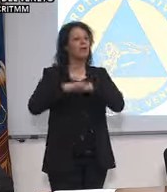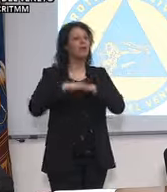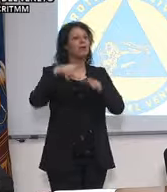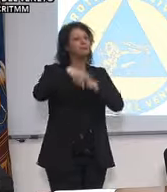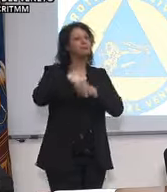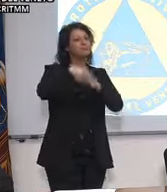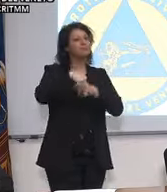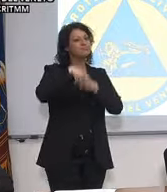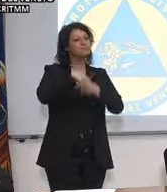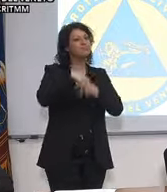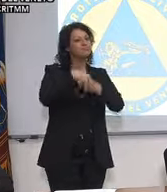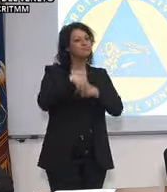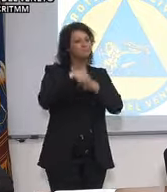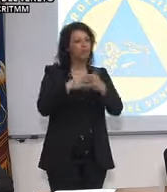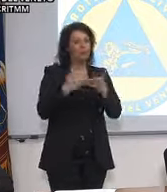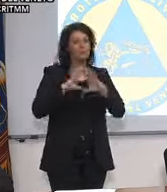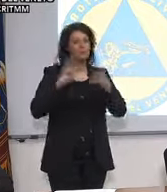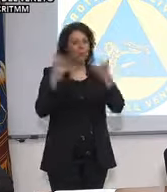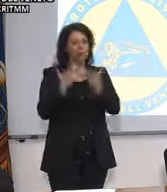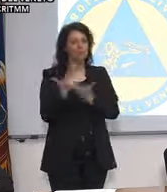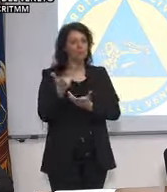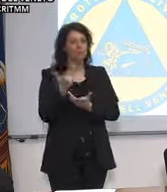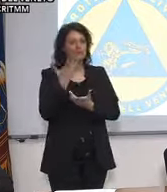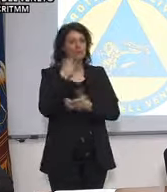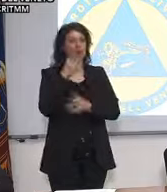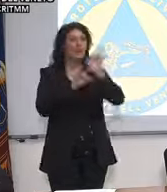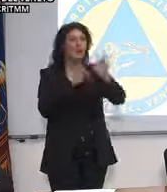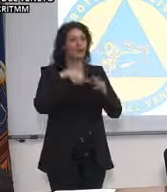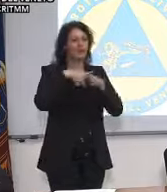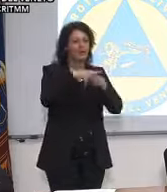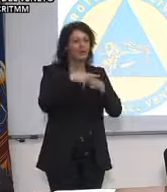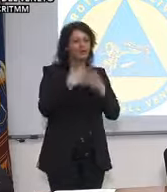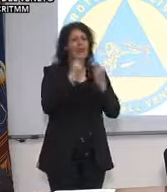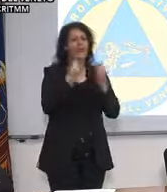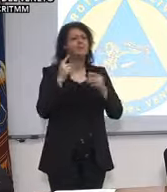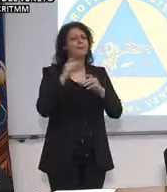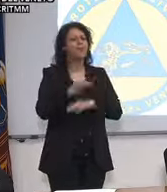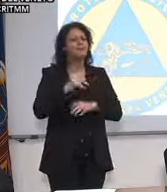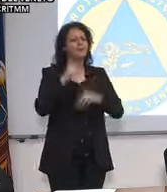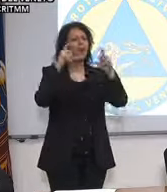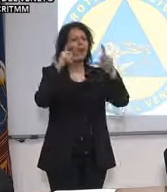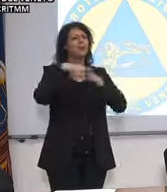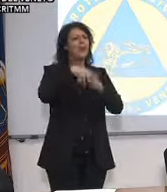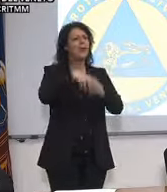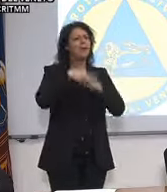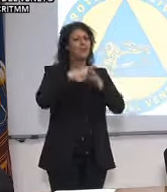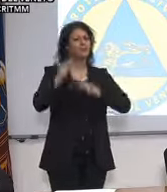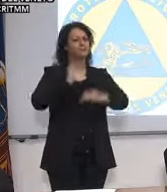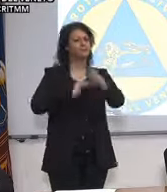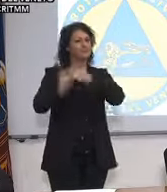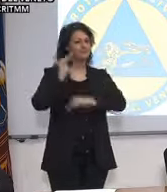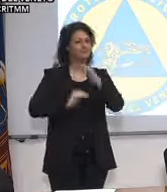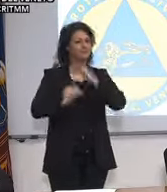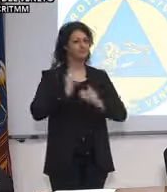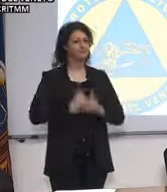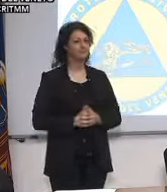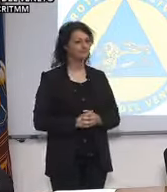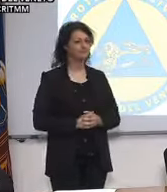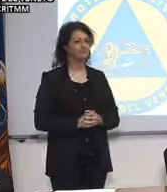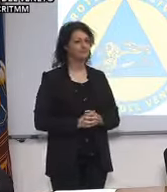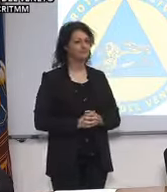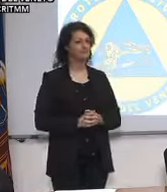un mondo, bravi, non dico quanti bambini mandano foto dei cavalli, se no arrivo anche. Si voleva